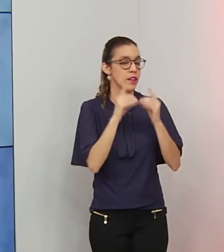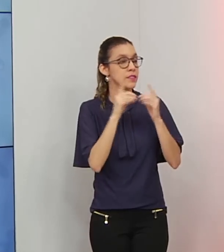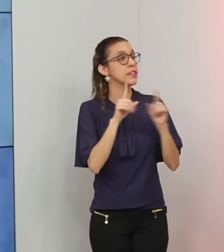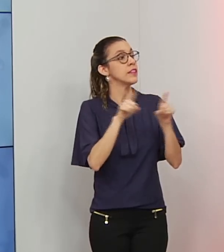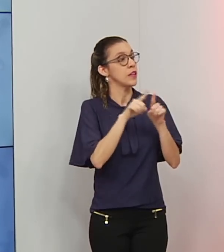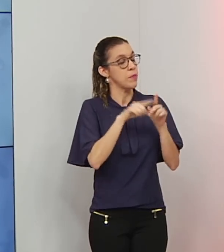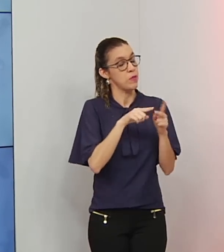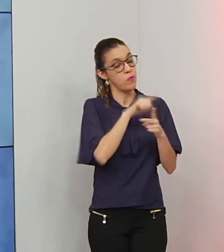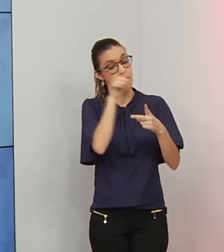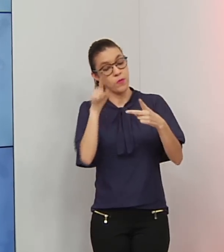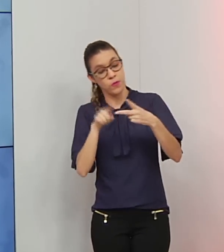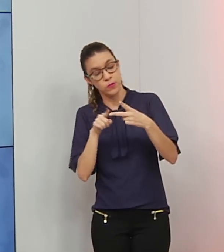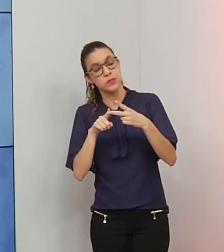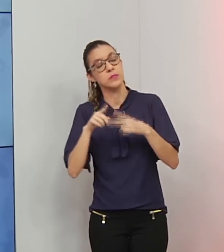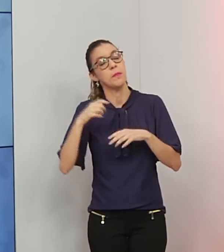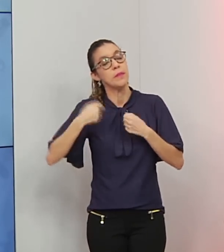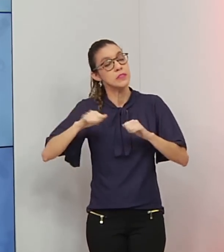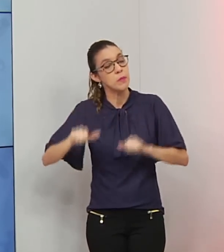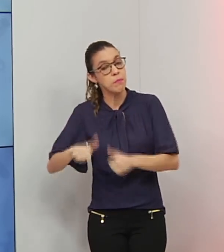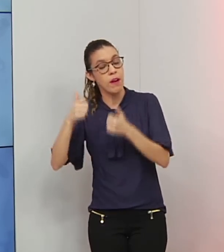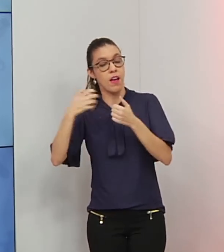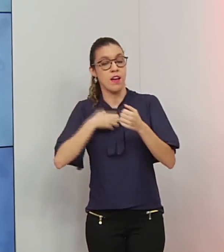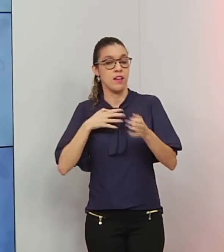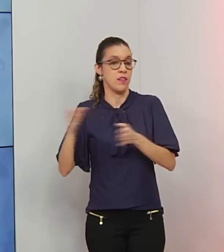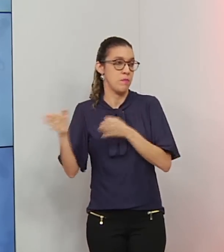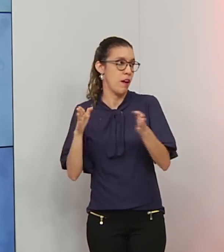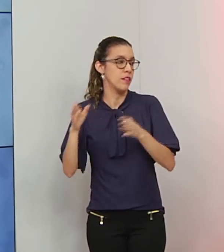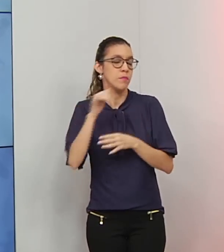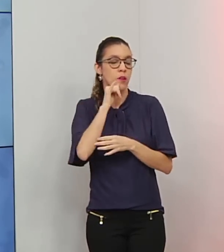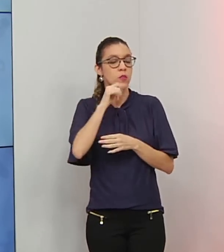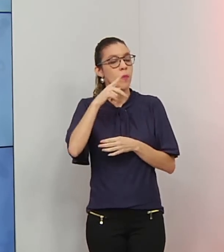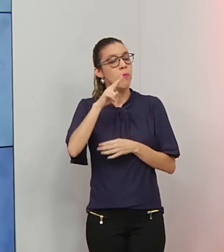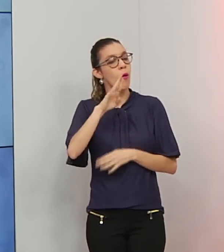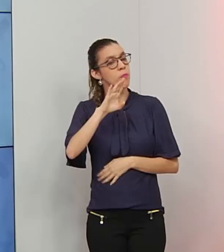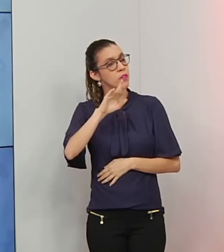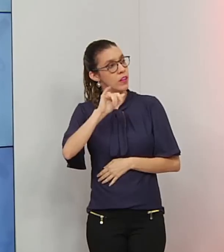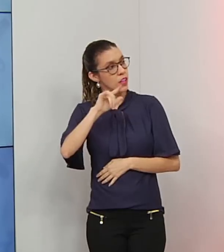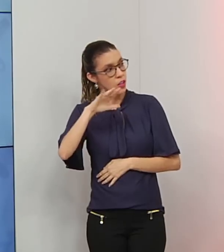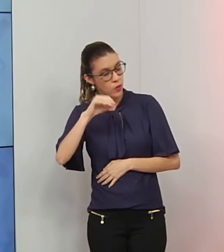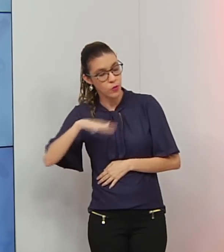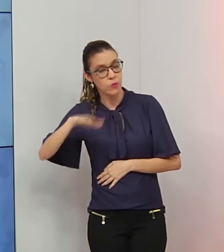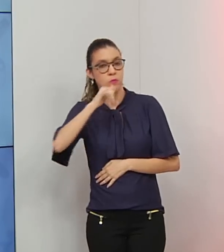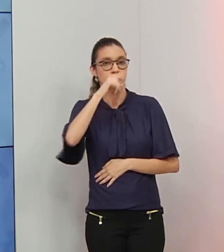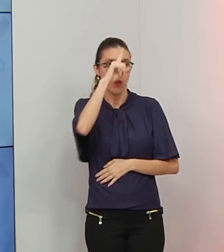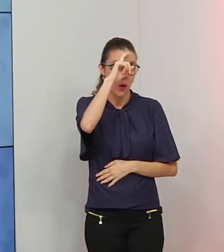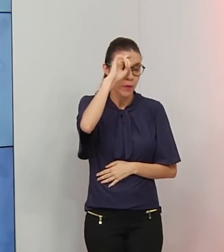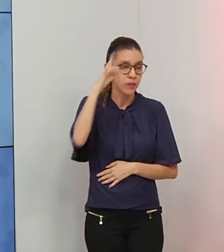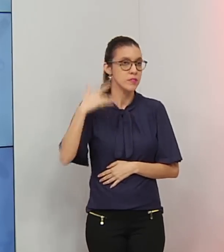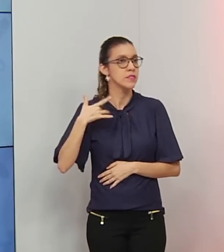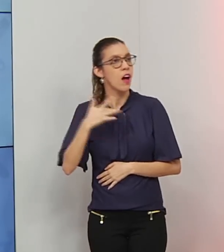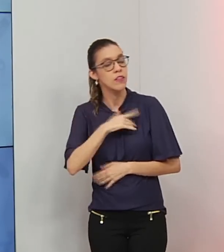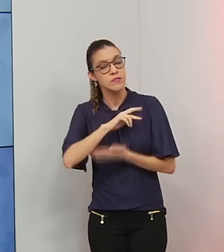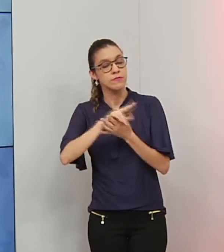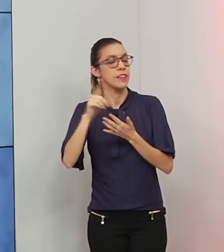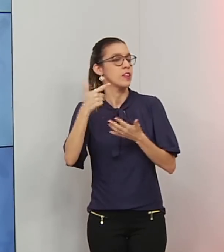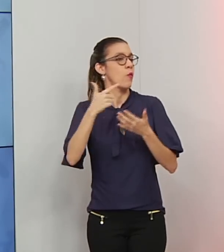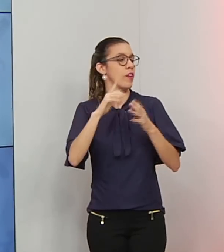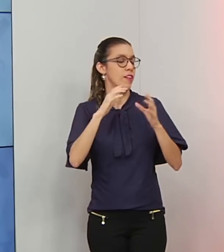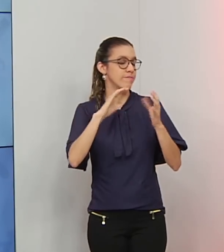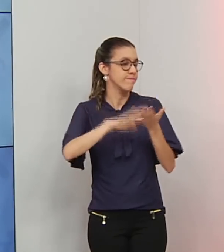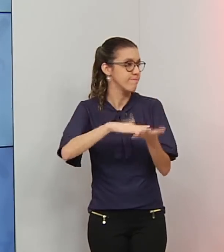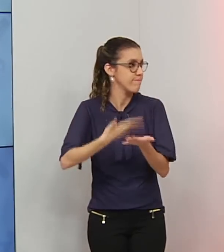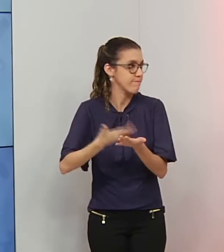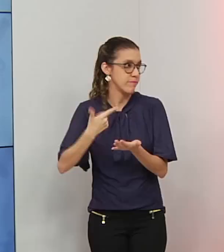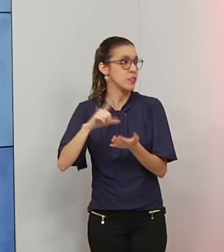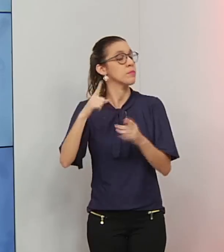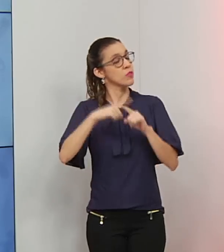metodologias dentro dos cursos, né? Para ensinar. Também acessibilidade, melhorar a acessibilidade do público, nos